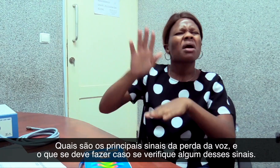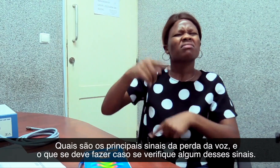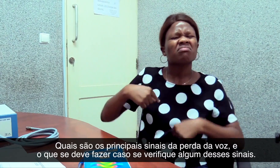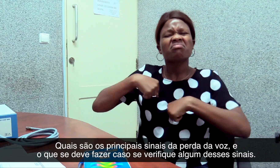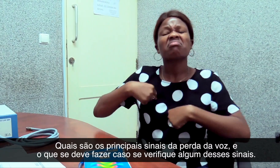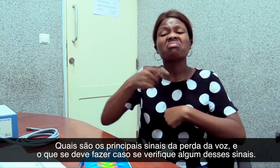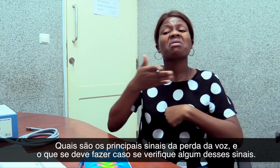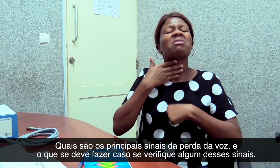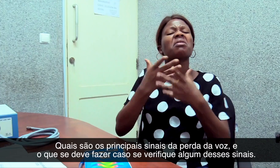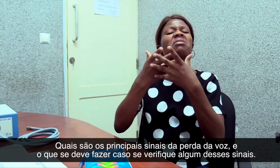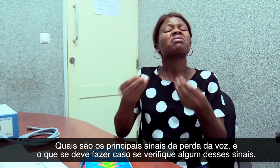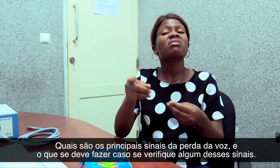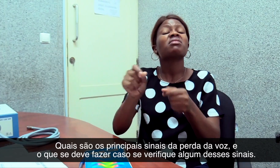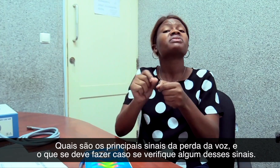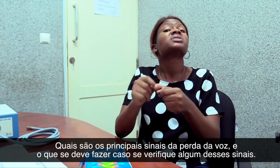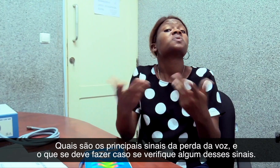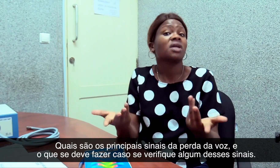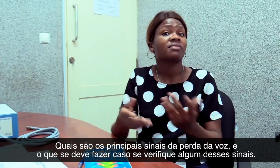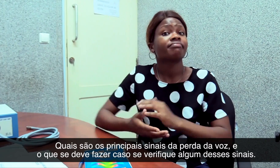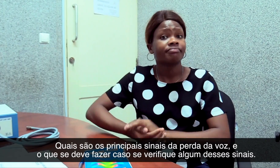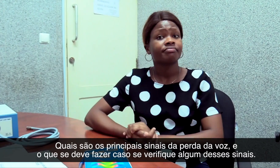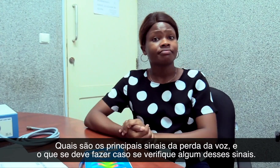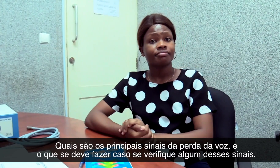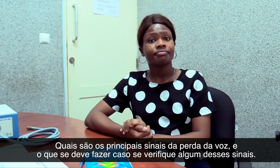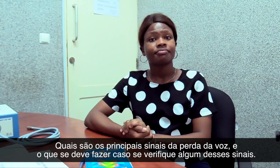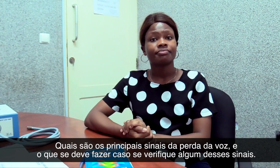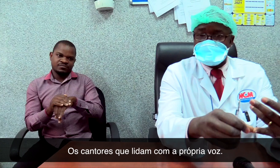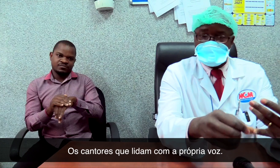Quais são os grupos mais vulneráveis à perda de voz?